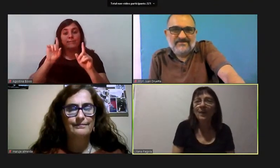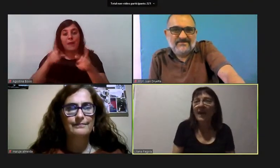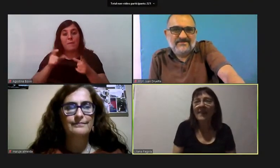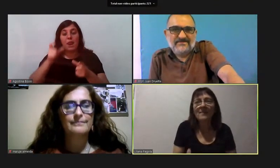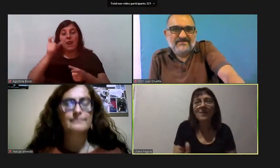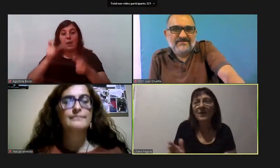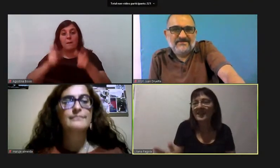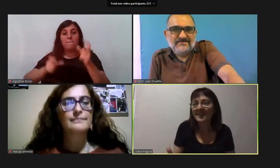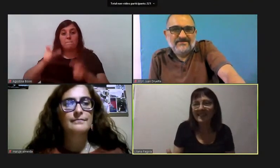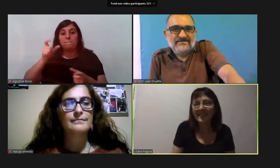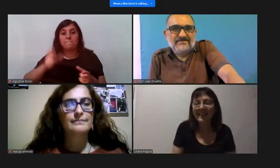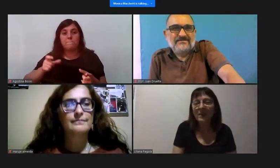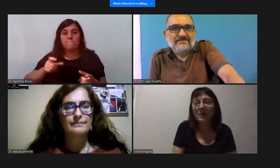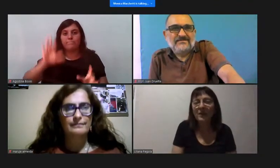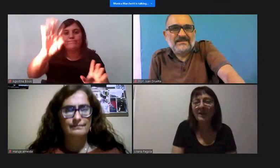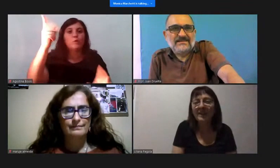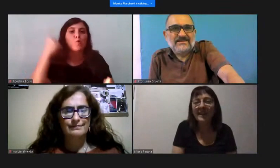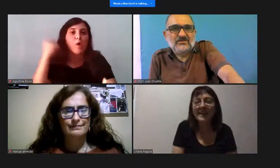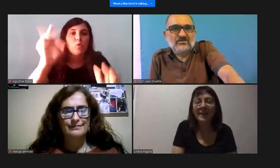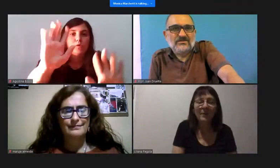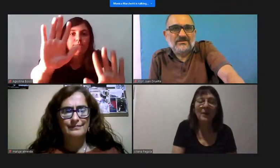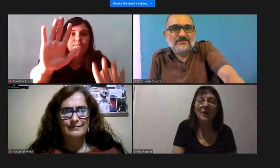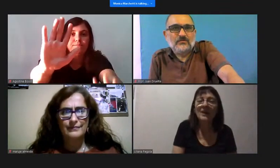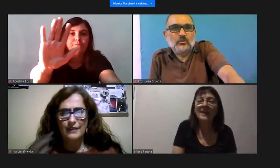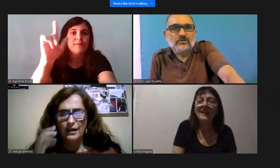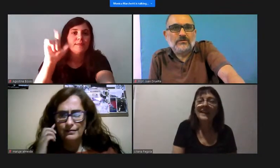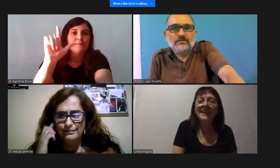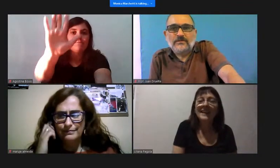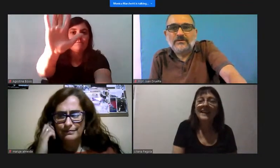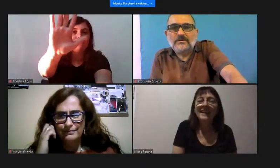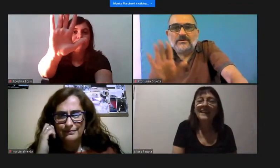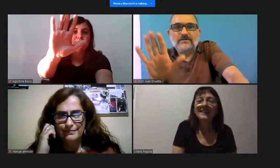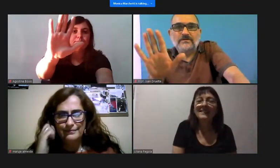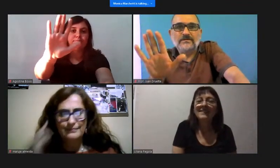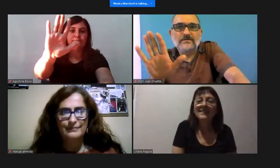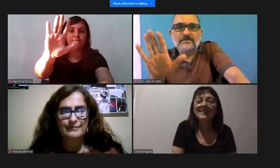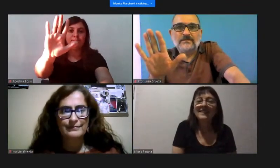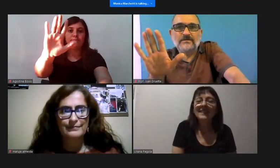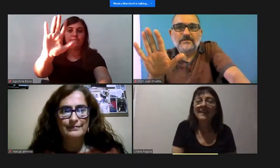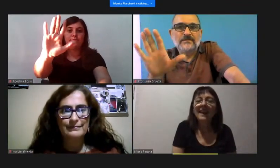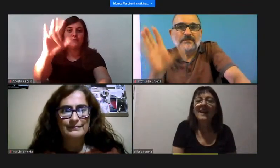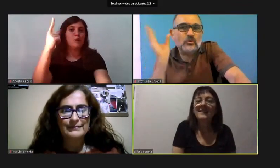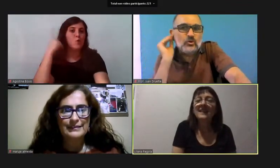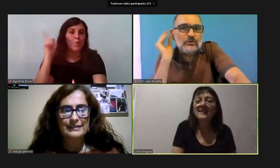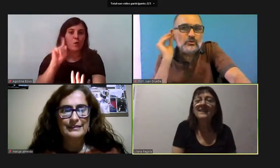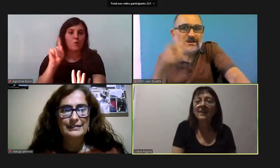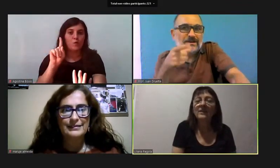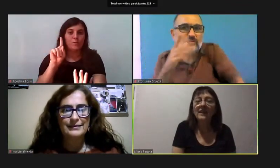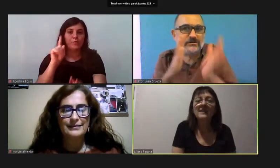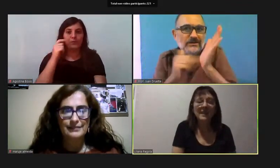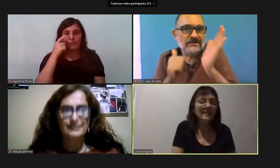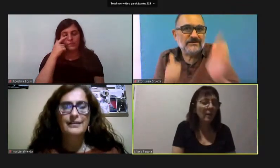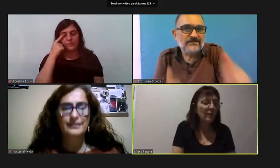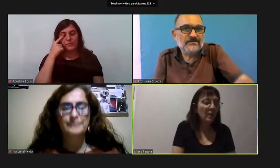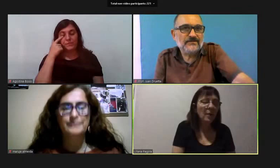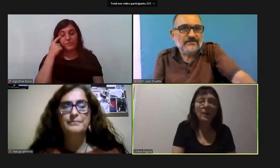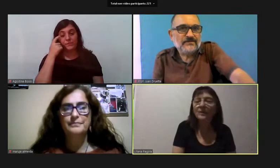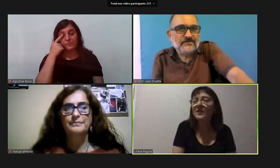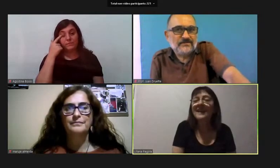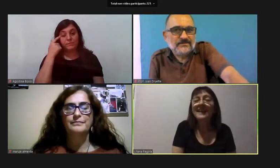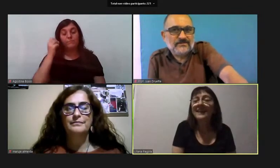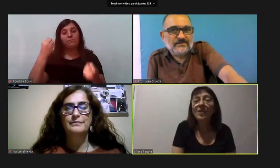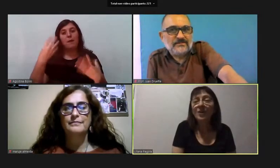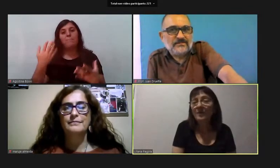por las Sí, ahí silenciaron porque había